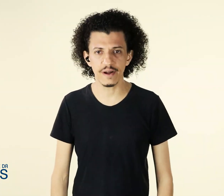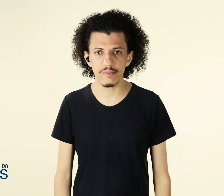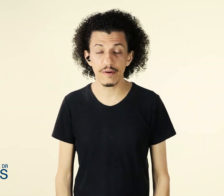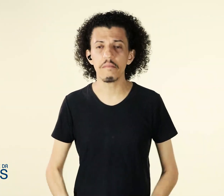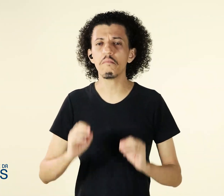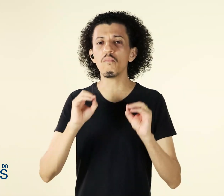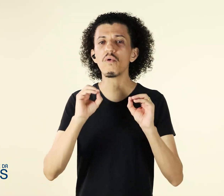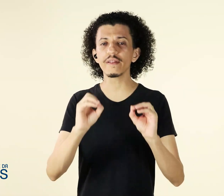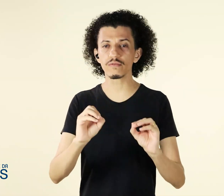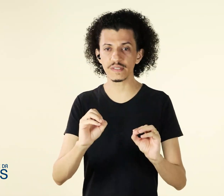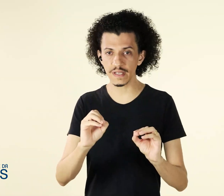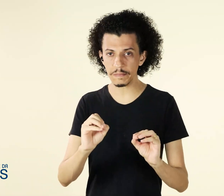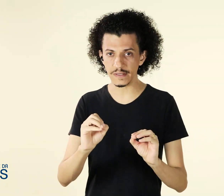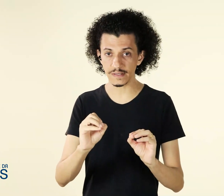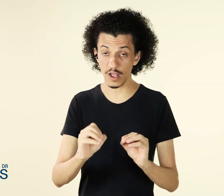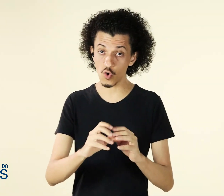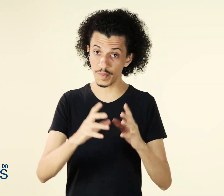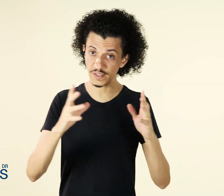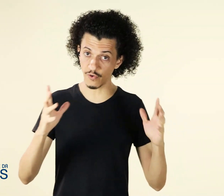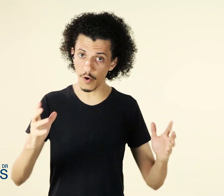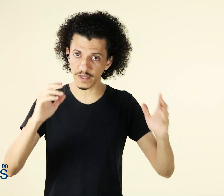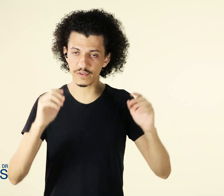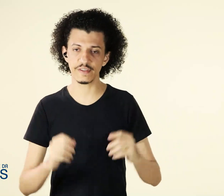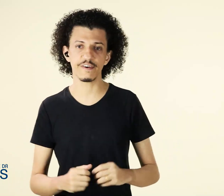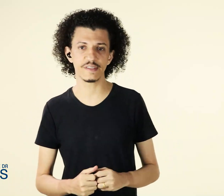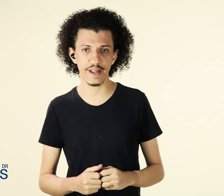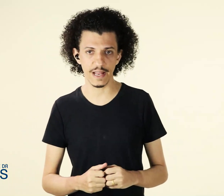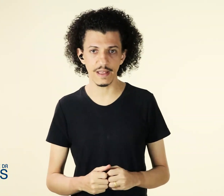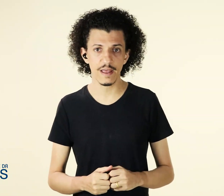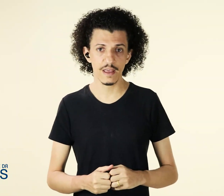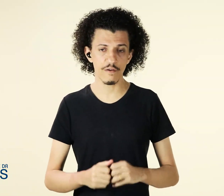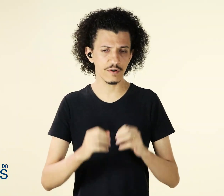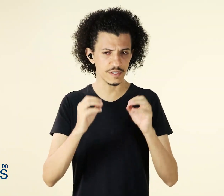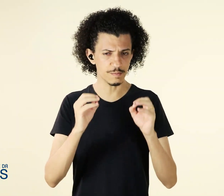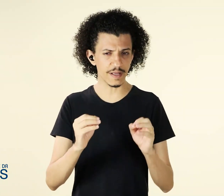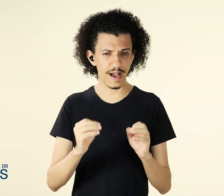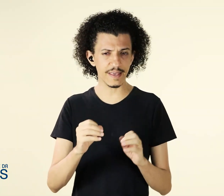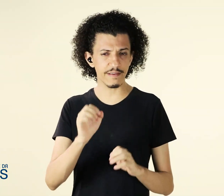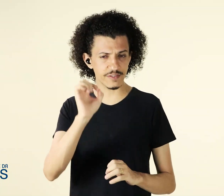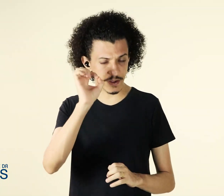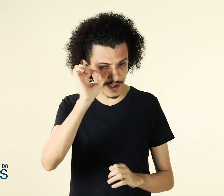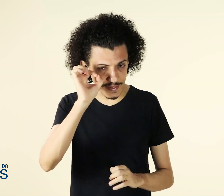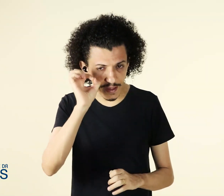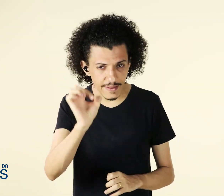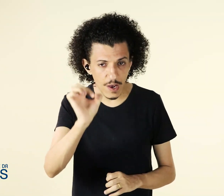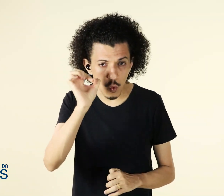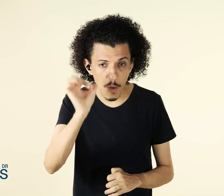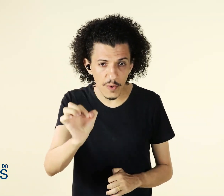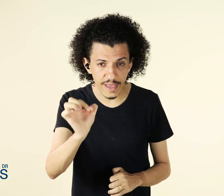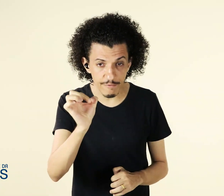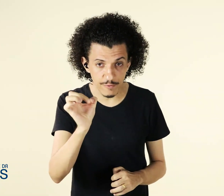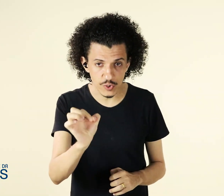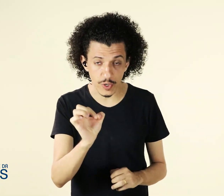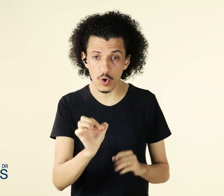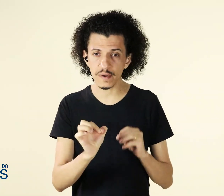então? Muito simples. Tem algumas formas de você fazer ele. Eu vou te explicar aqui, você vai entender como que ele funciona e como que você